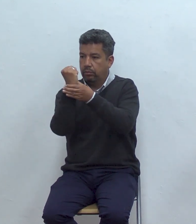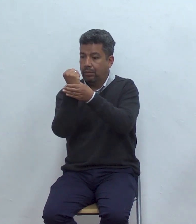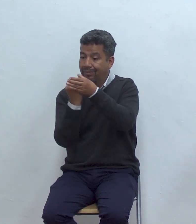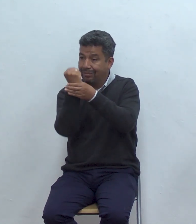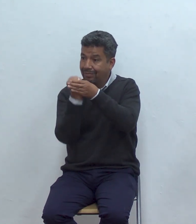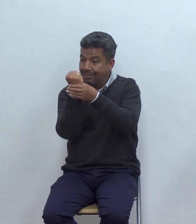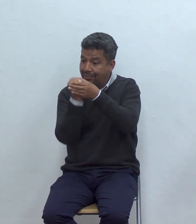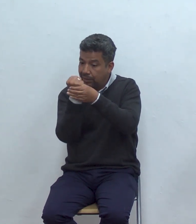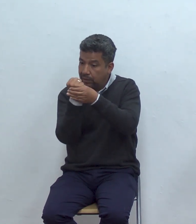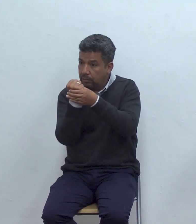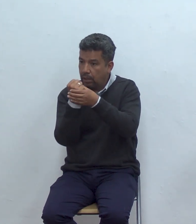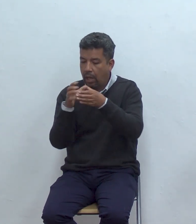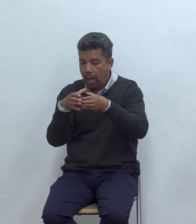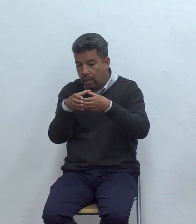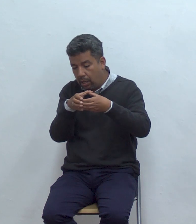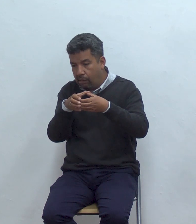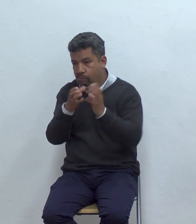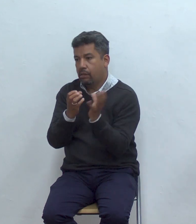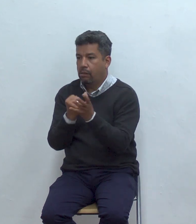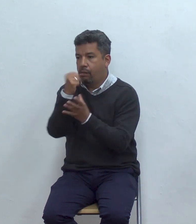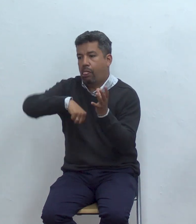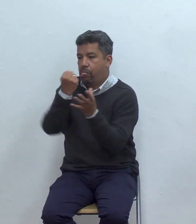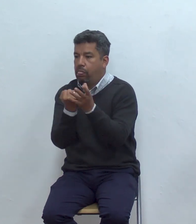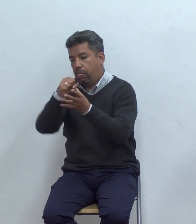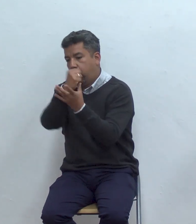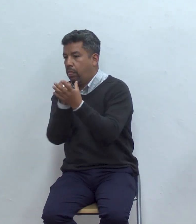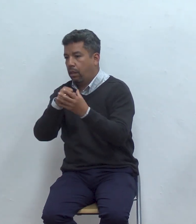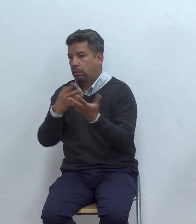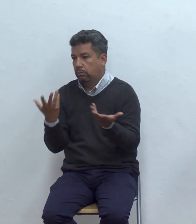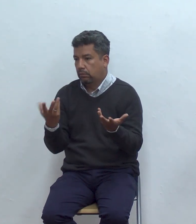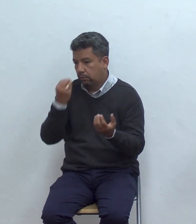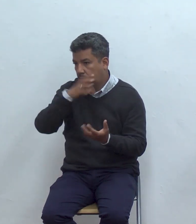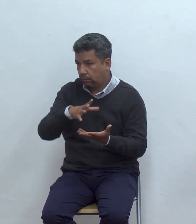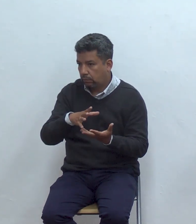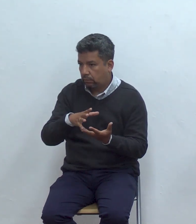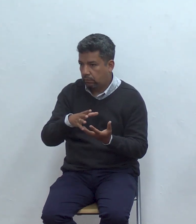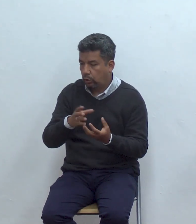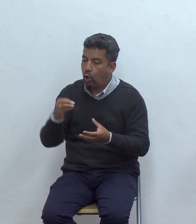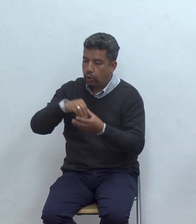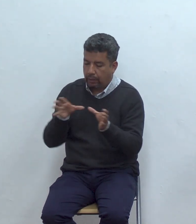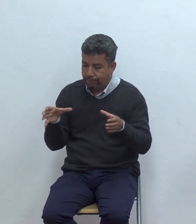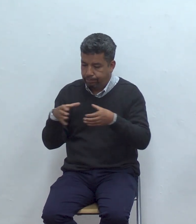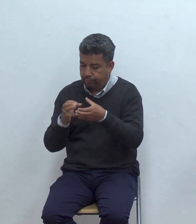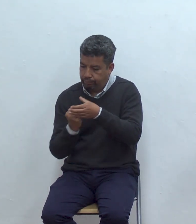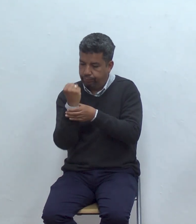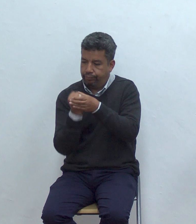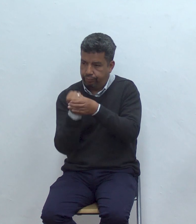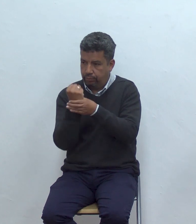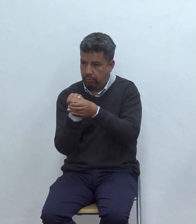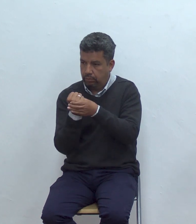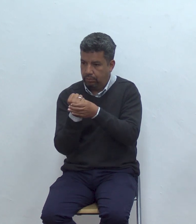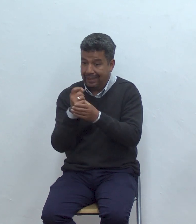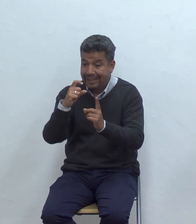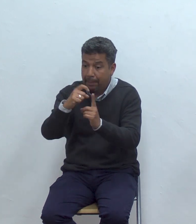pistón si la carcasa se daña, el pistón comienza a trastabillar y hay que encamisar de nuevo porque se dañó.